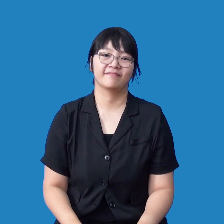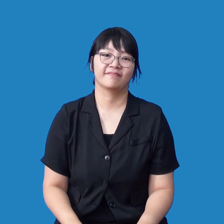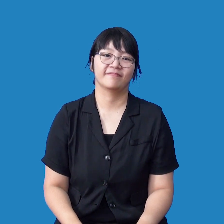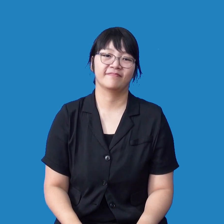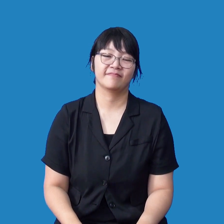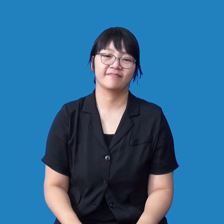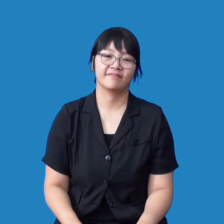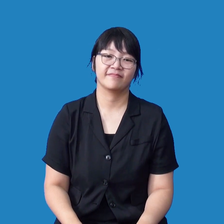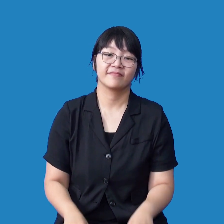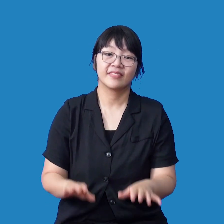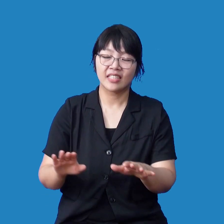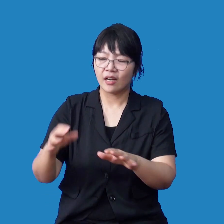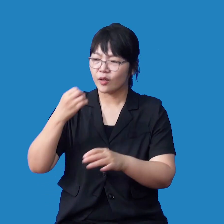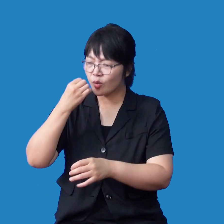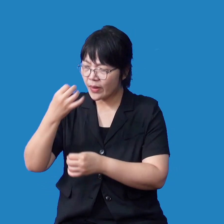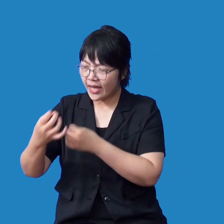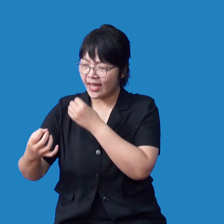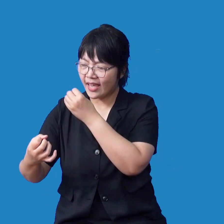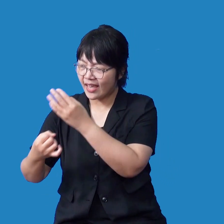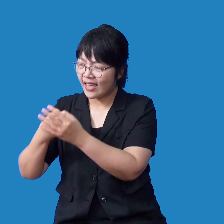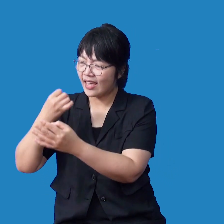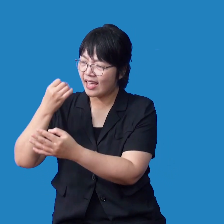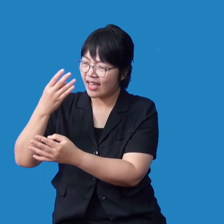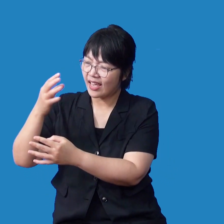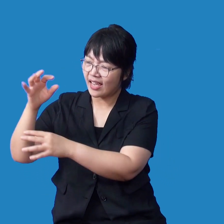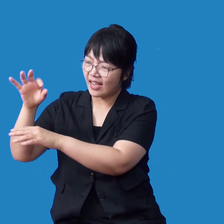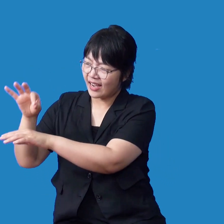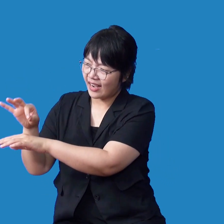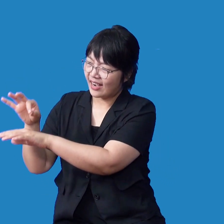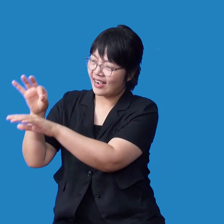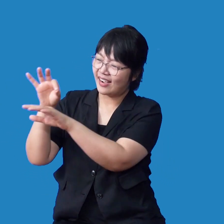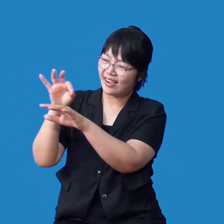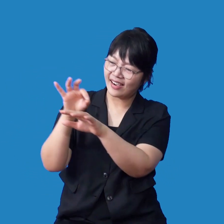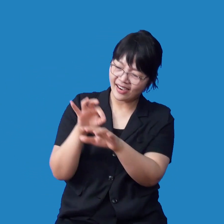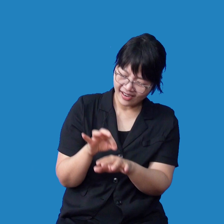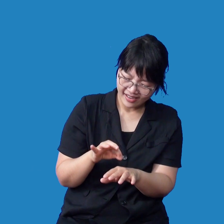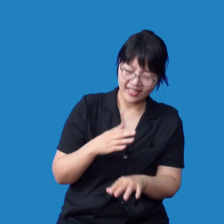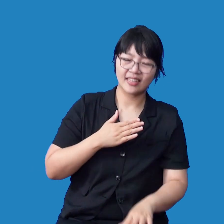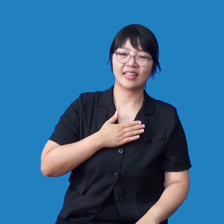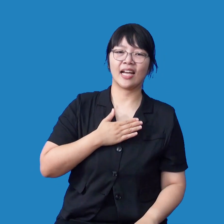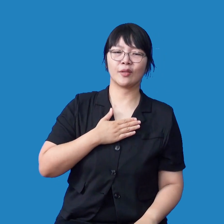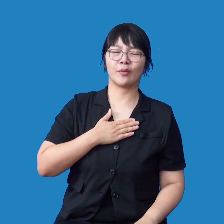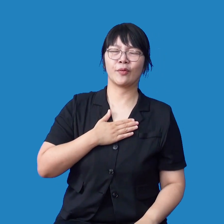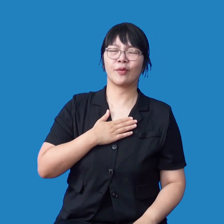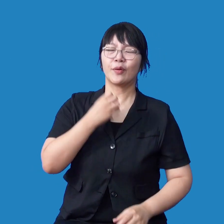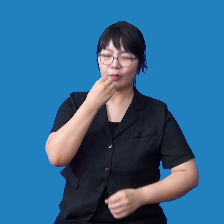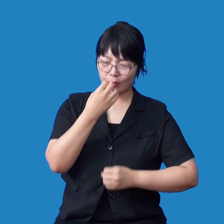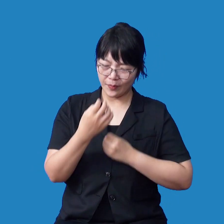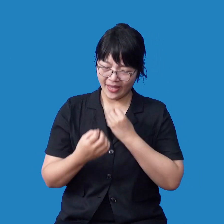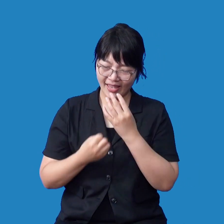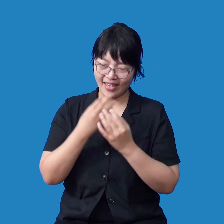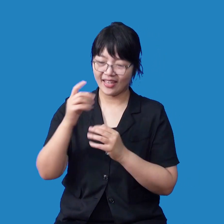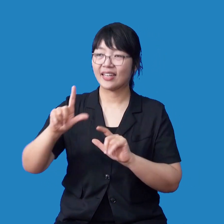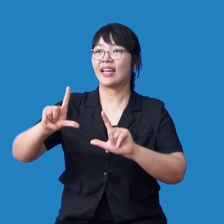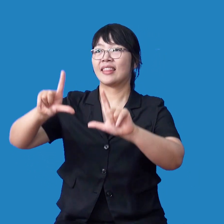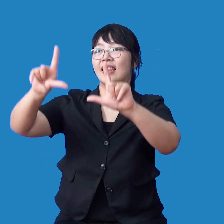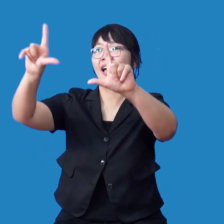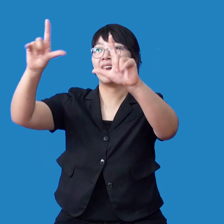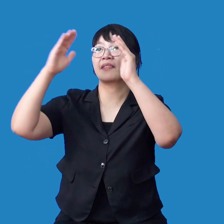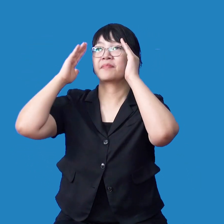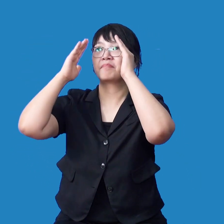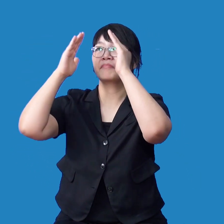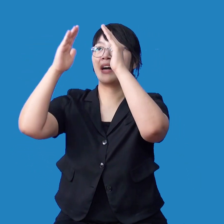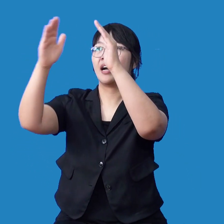바로 그 고백의 날, 그렇게 고백할 그날을 바라보며 이제 앞으로 행진하라는